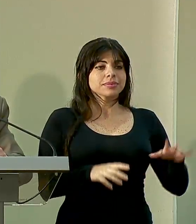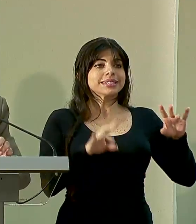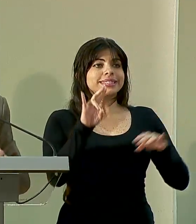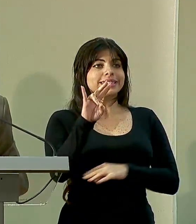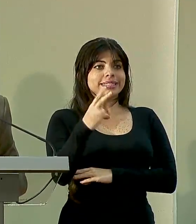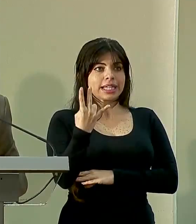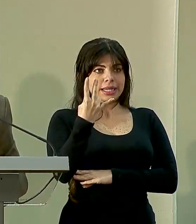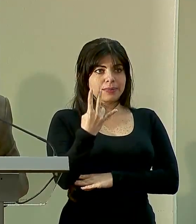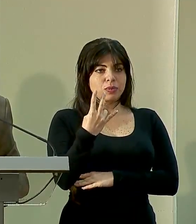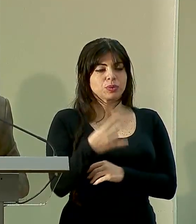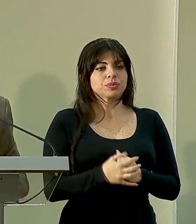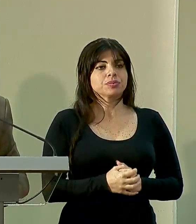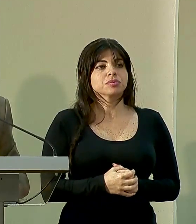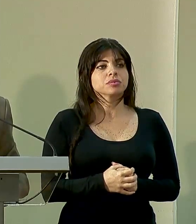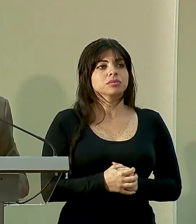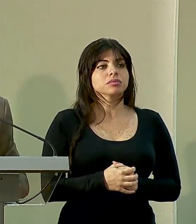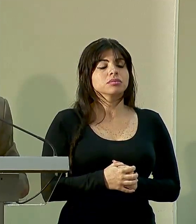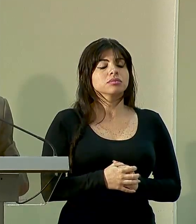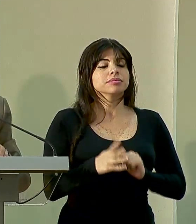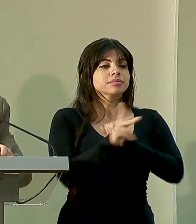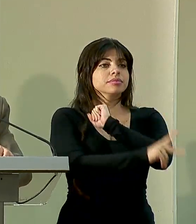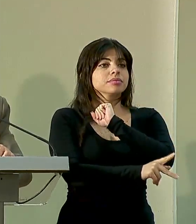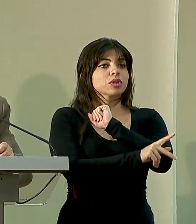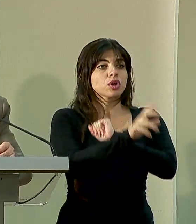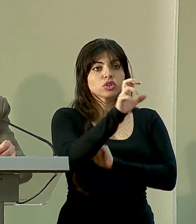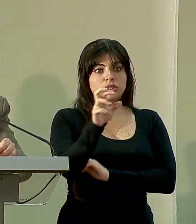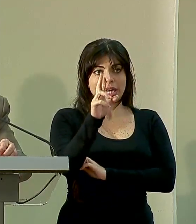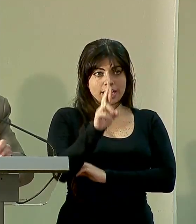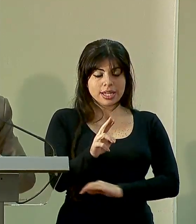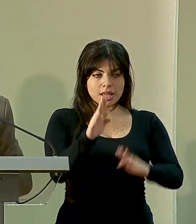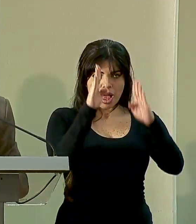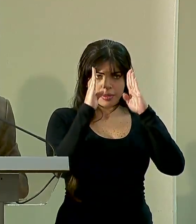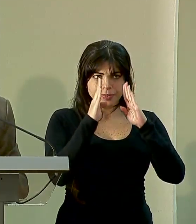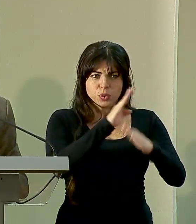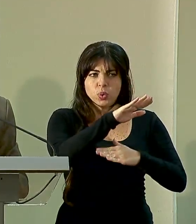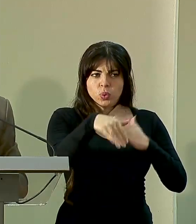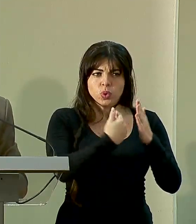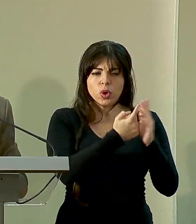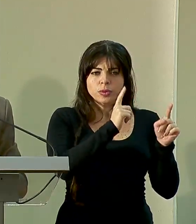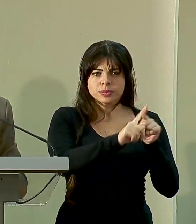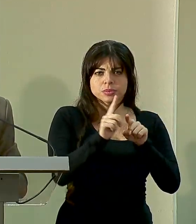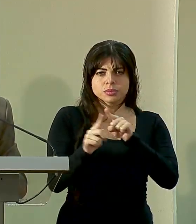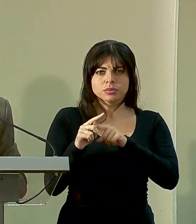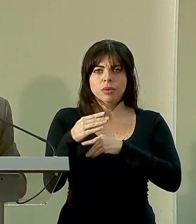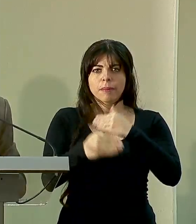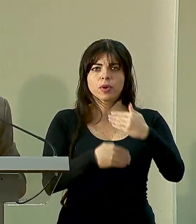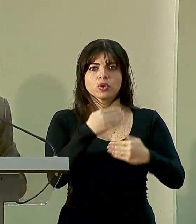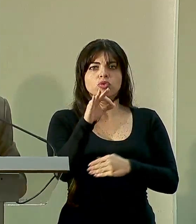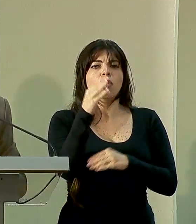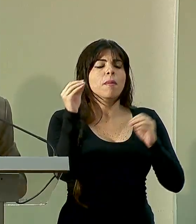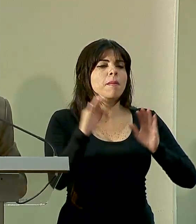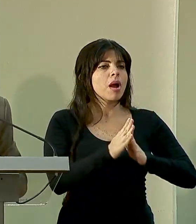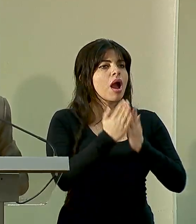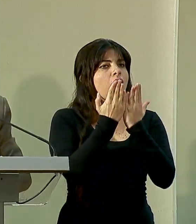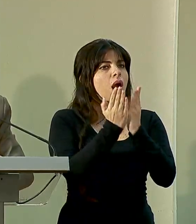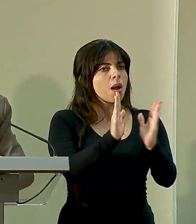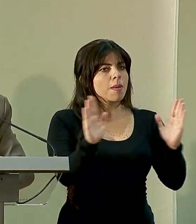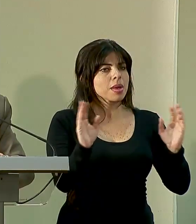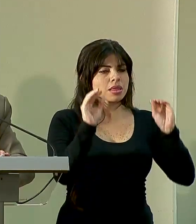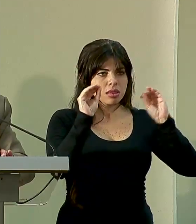Séptimo, el Estado costarricense atiende todos estos procesos de manera abierta y